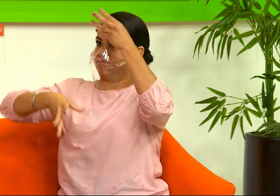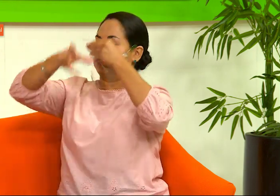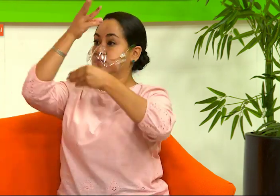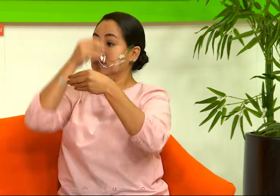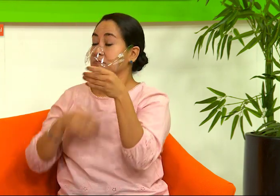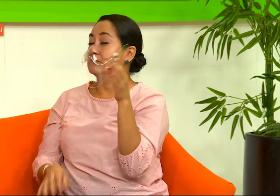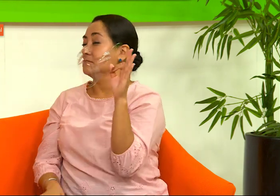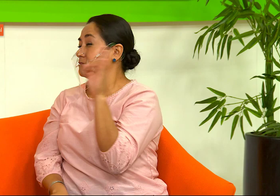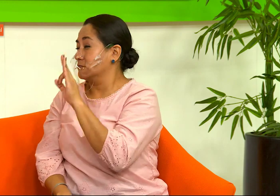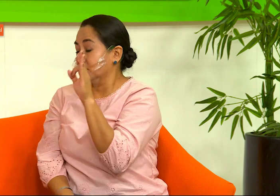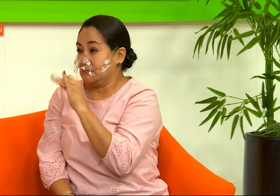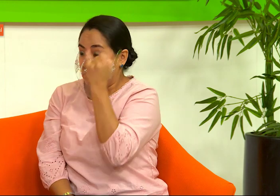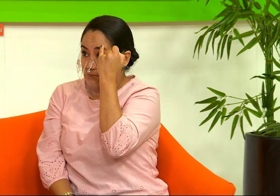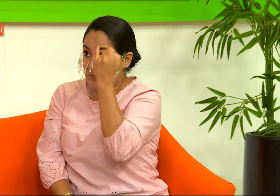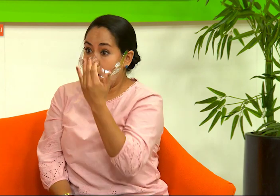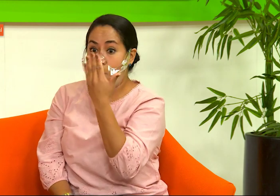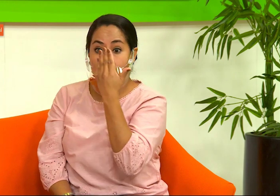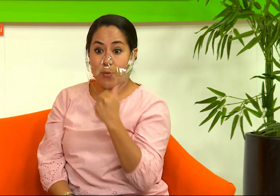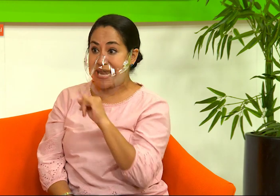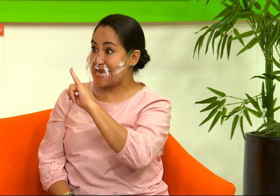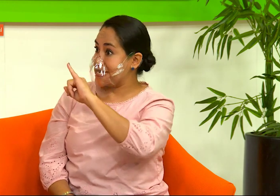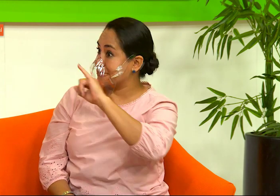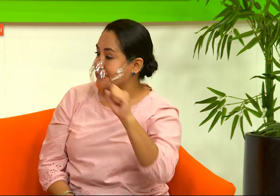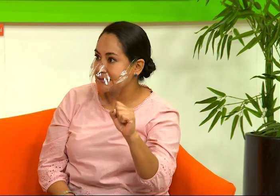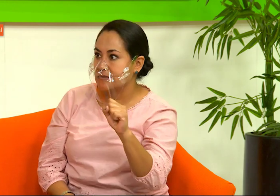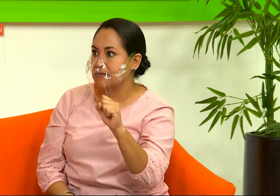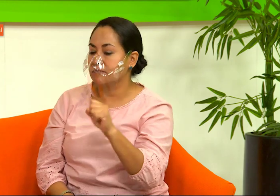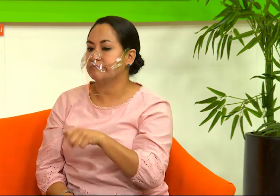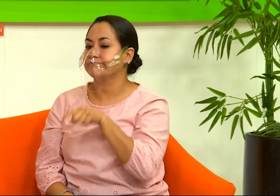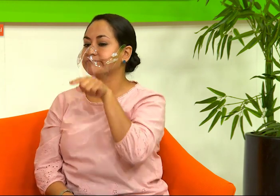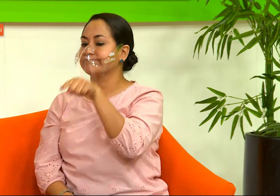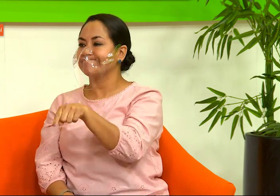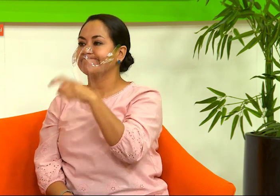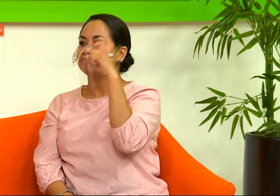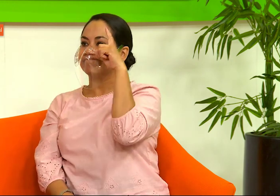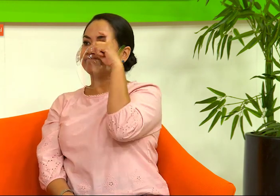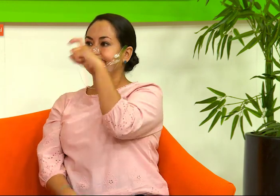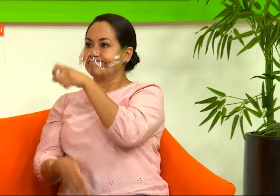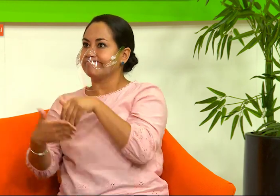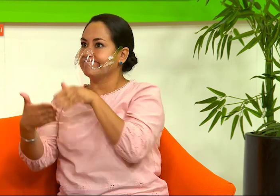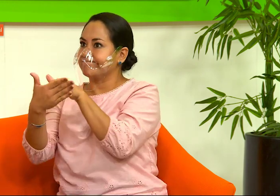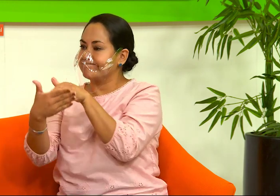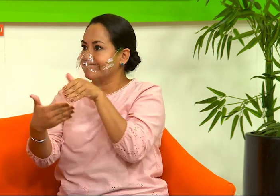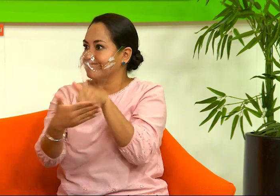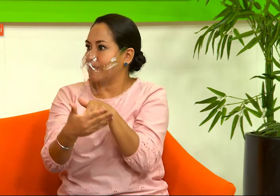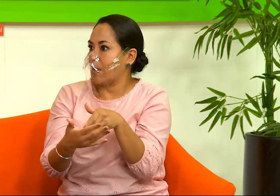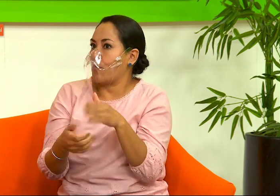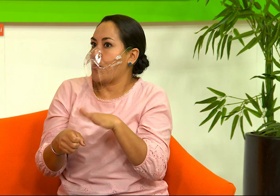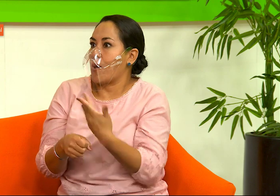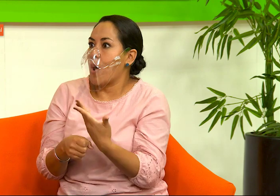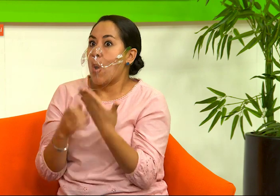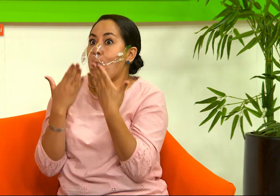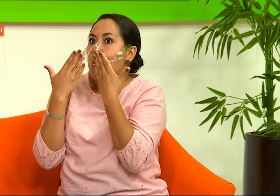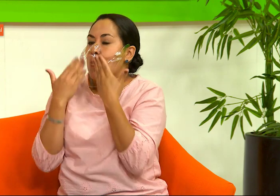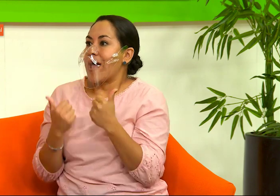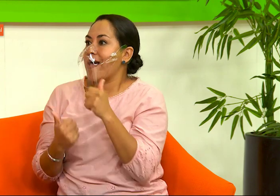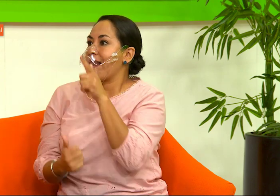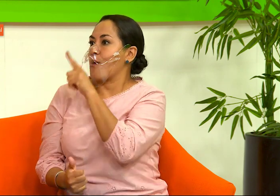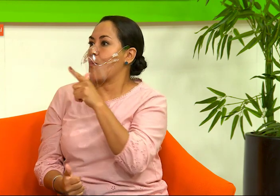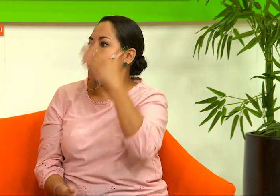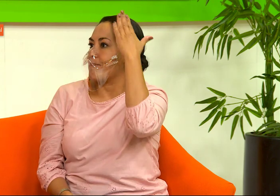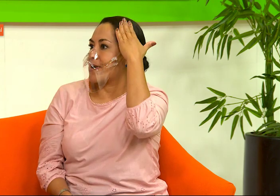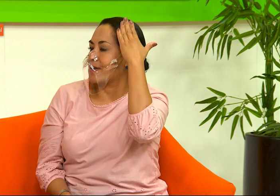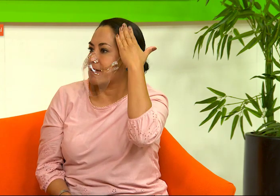de señas y también hay un desarrollo cognitivo, hay un aprendizaje. En cambio, si no existiera esta figura del